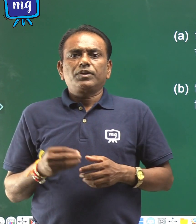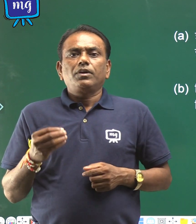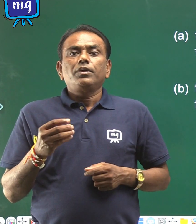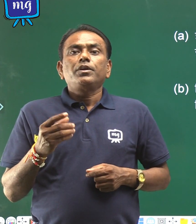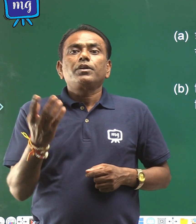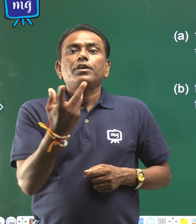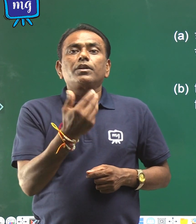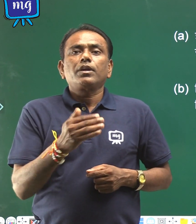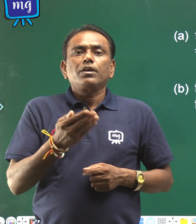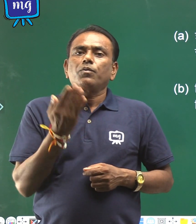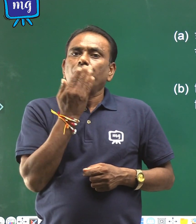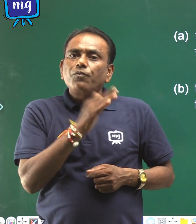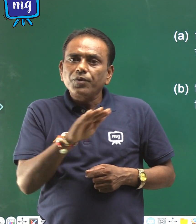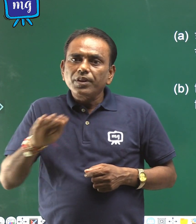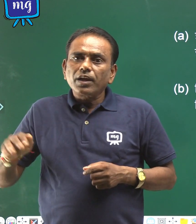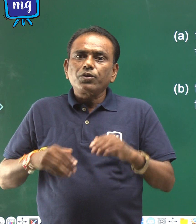कितने विद्यार्थियों ने